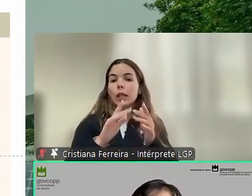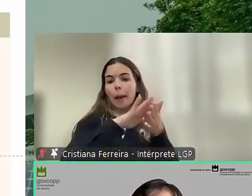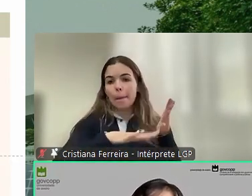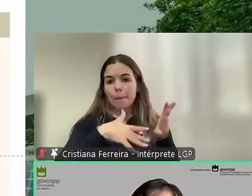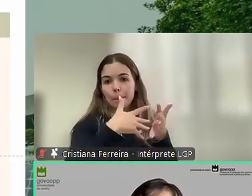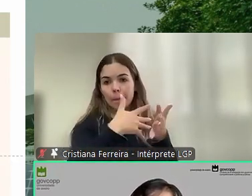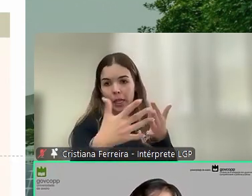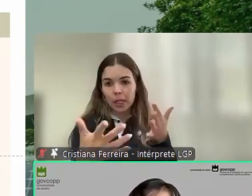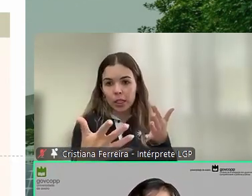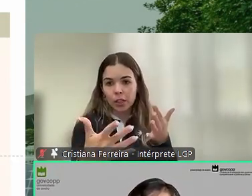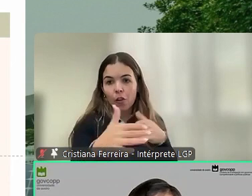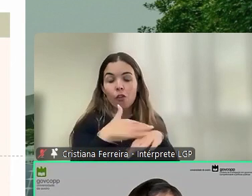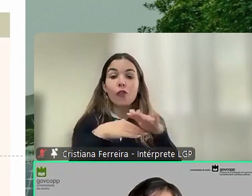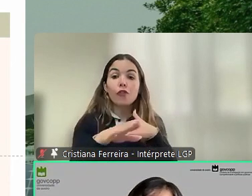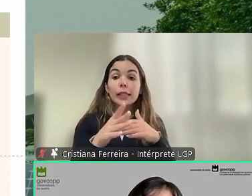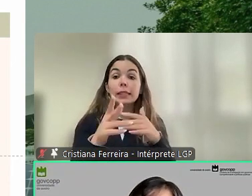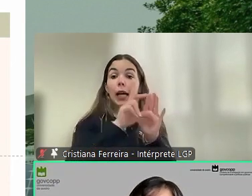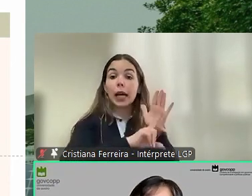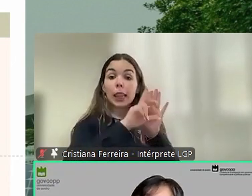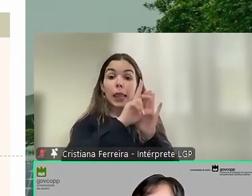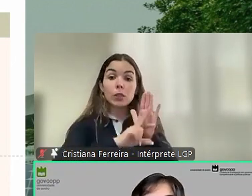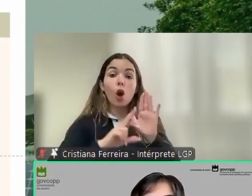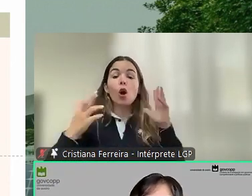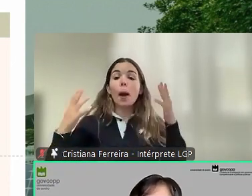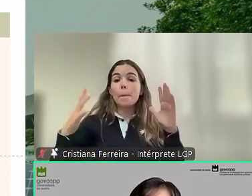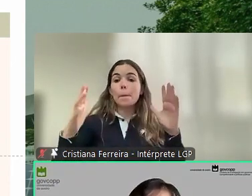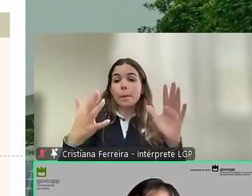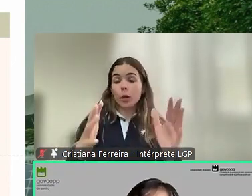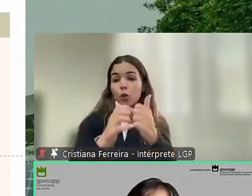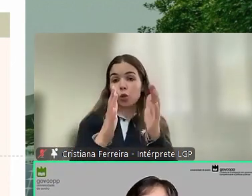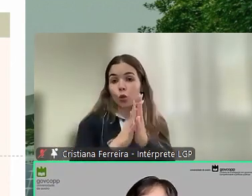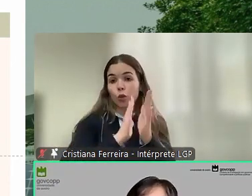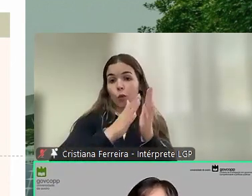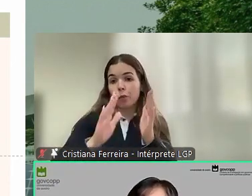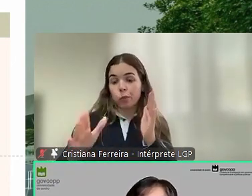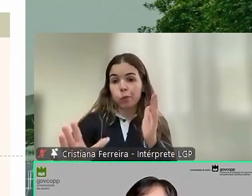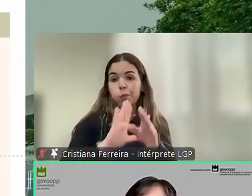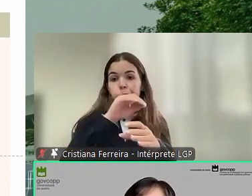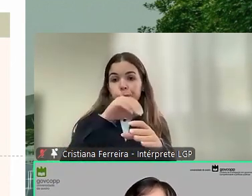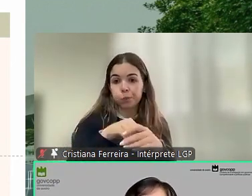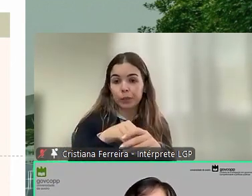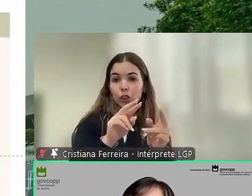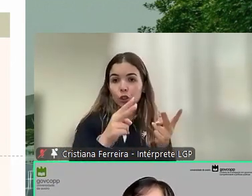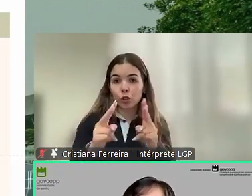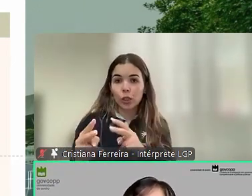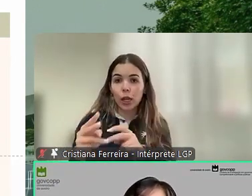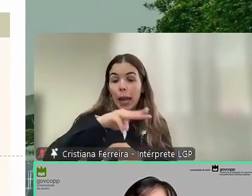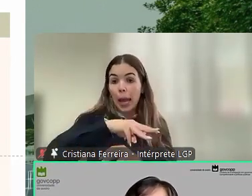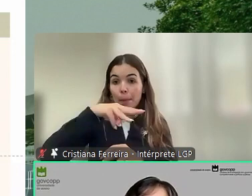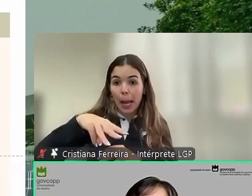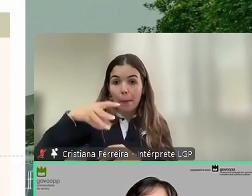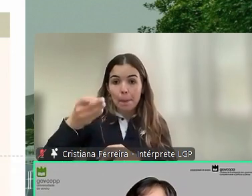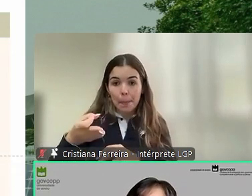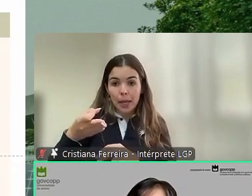fazem o relatório ambiental e compõem todo o processo da avaliação ambiental estratégica, e ali por MMPs